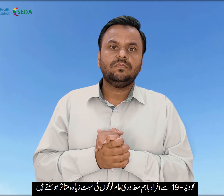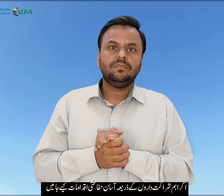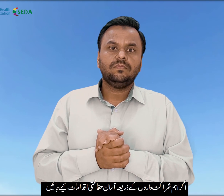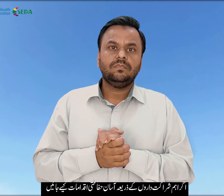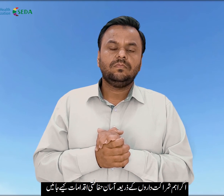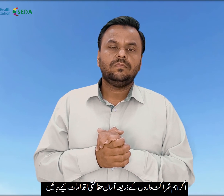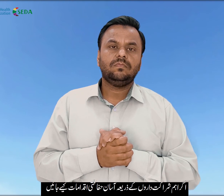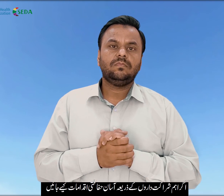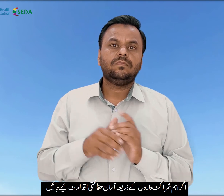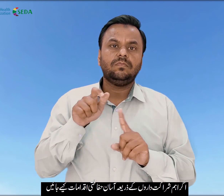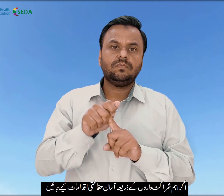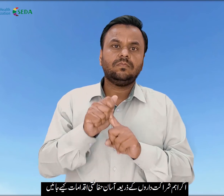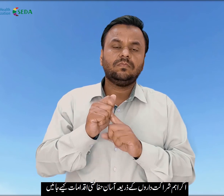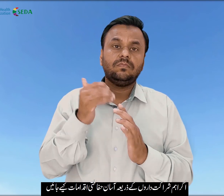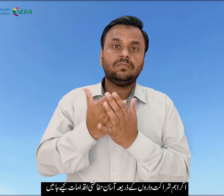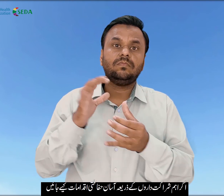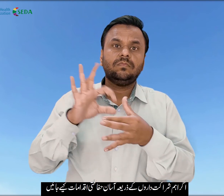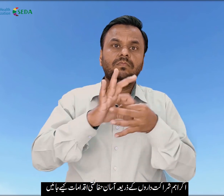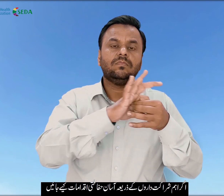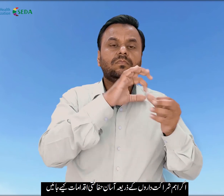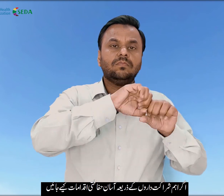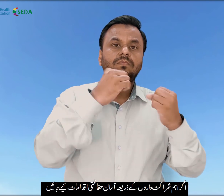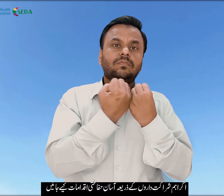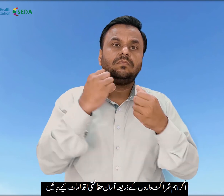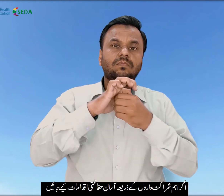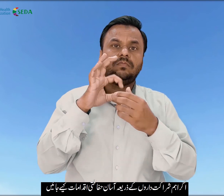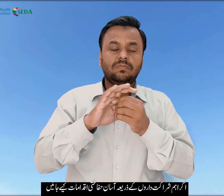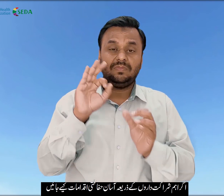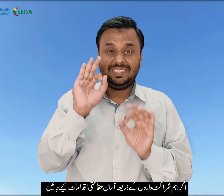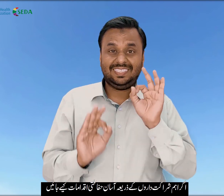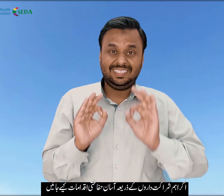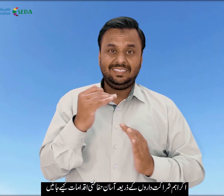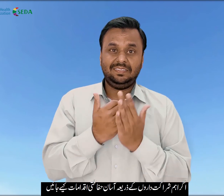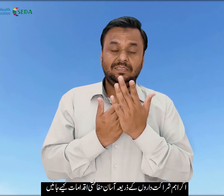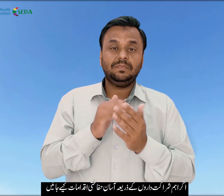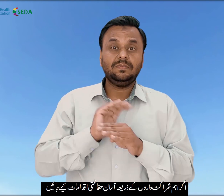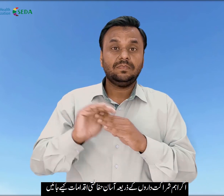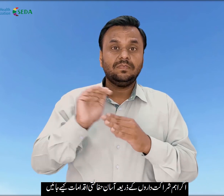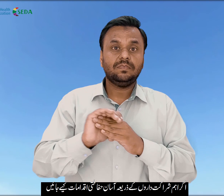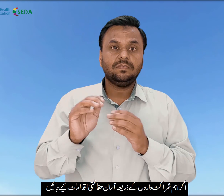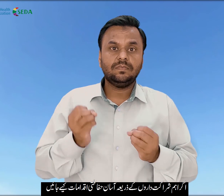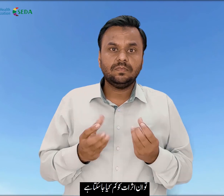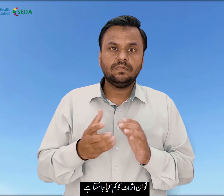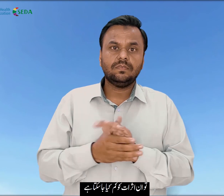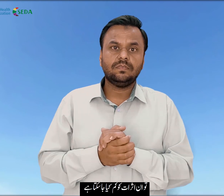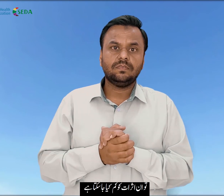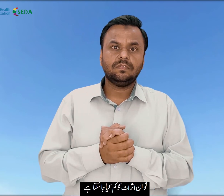اگر اہم شراکت داروں کے ذریعے آسان حفاظتی اقدامات کیے جائیں تو